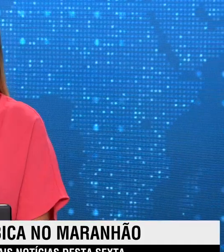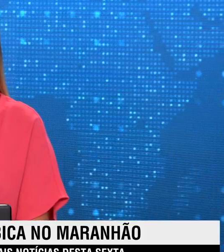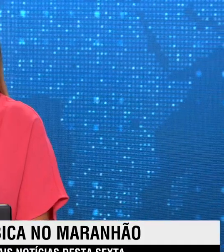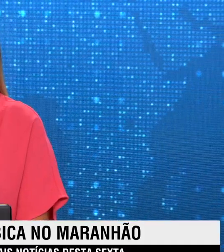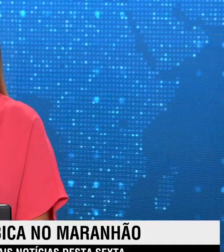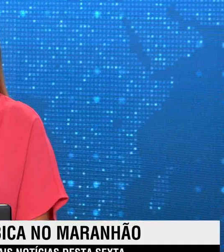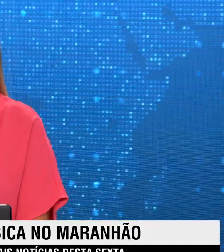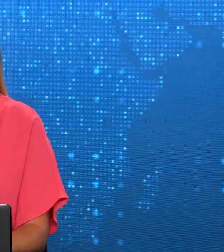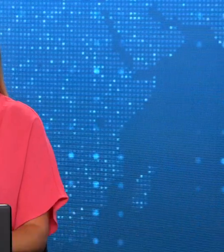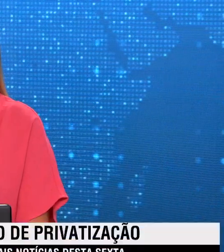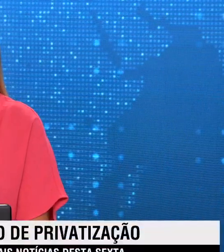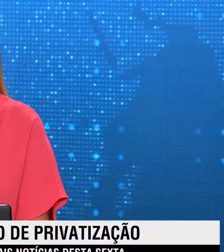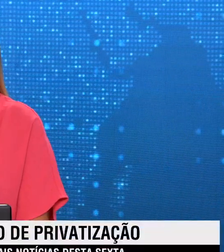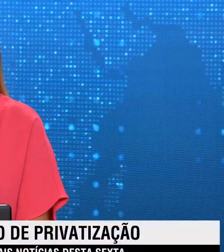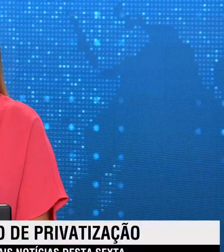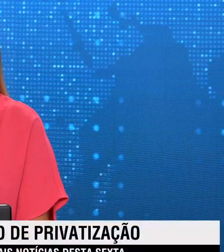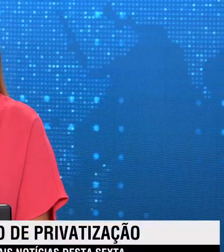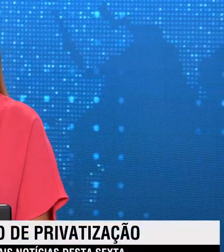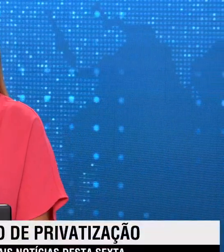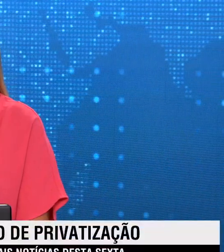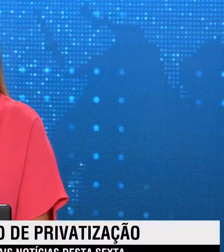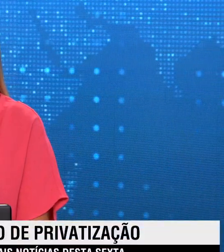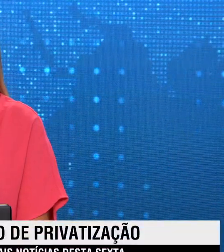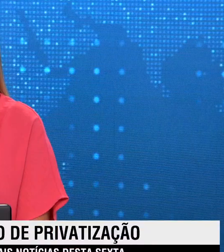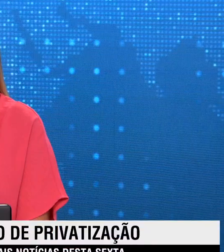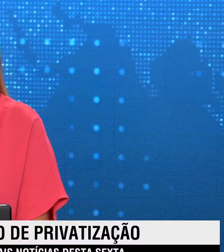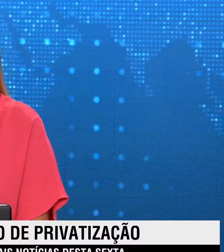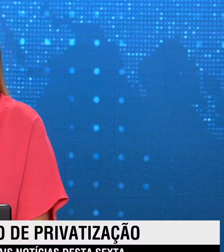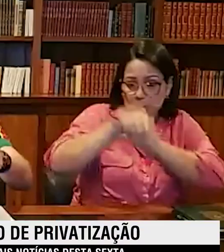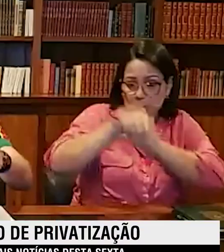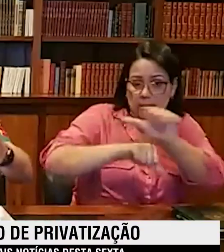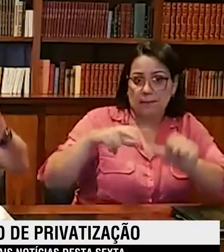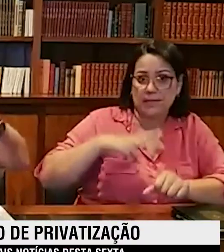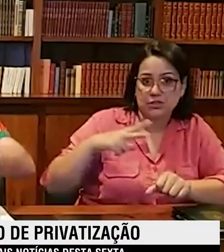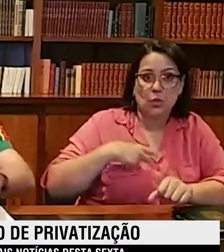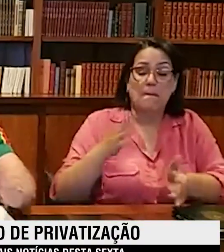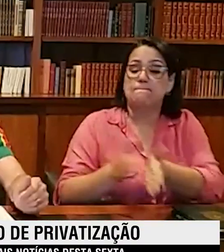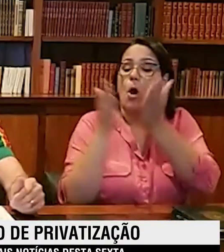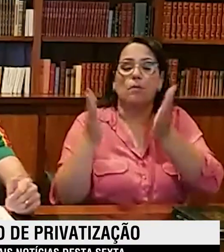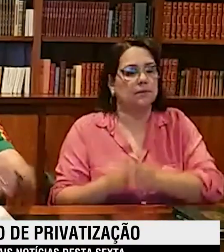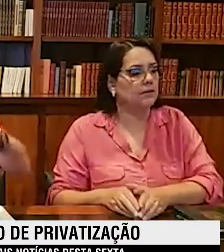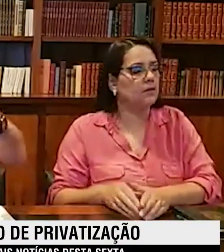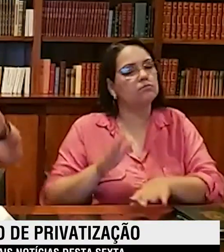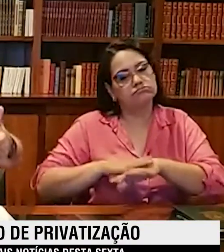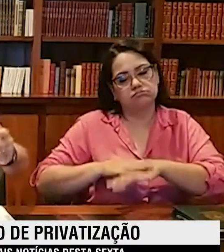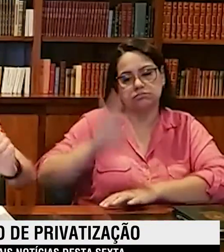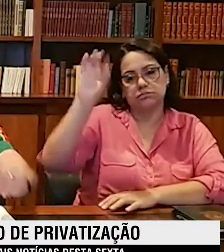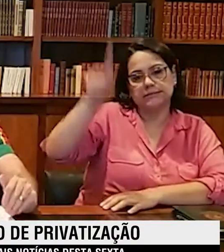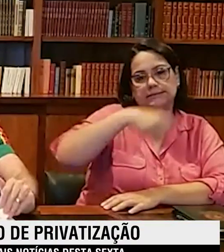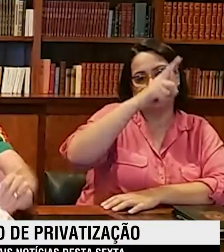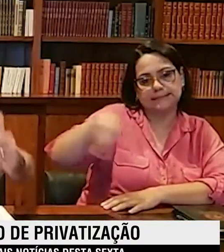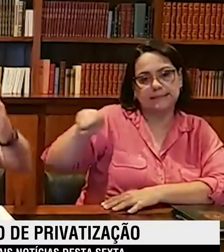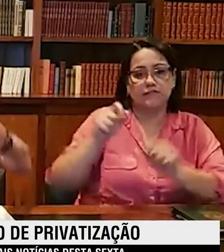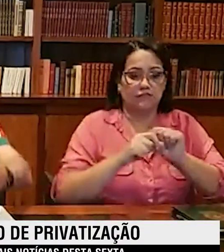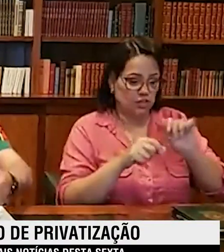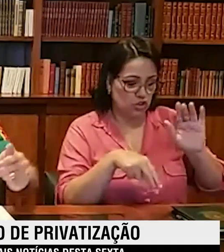Bolsonaro fala em reeditar decreto sobre privatização de unidades básicas de saúde. A medida que previu o apoio da iniciativa privada na